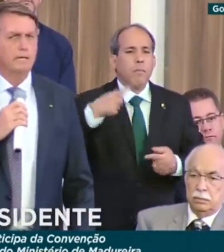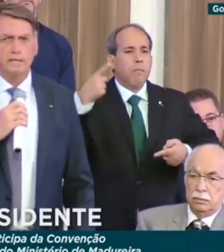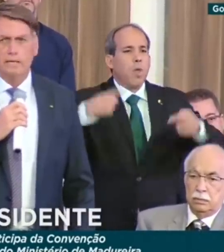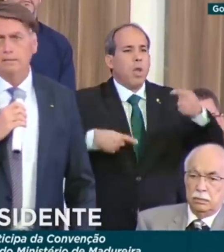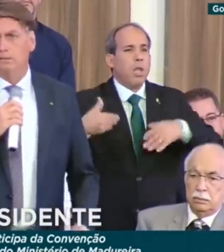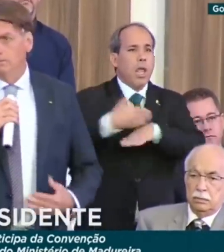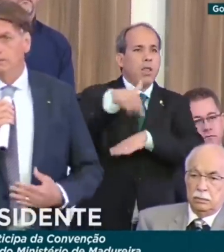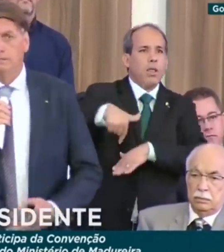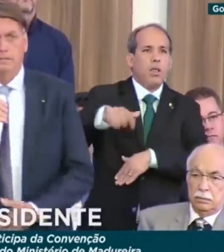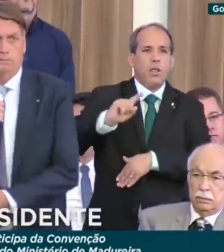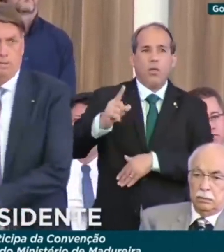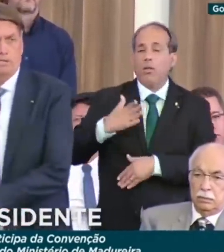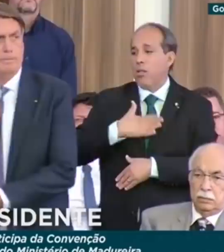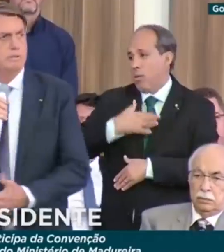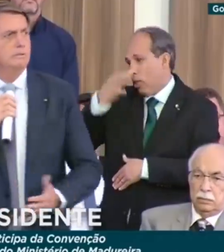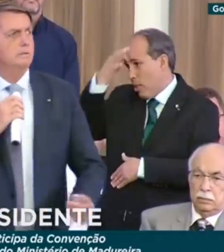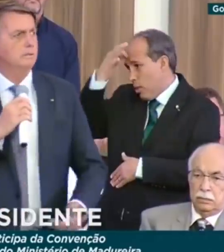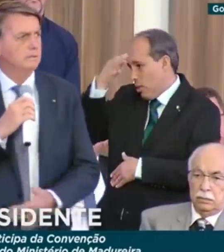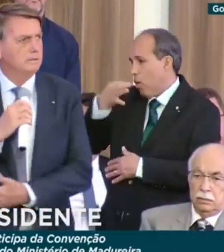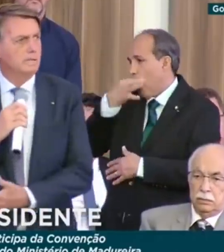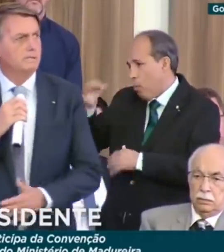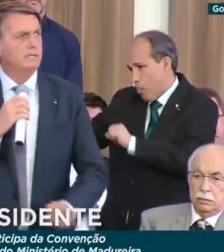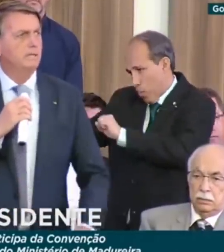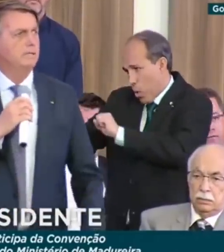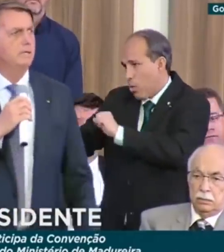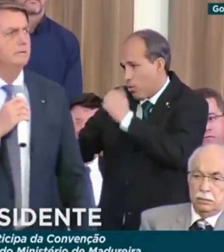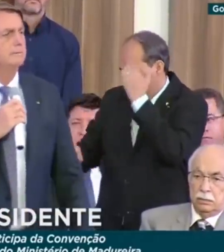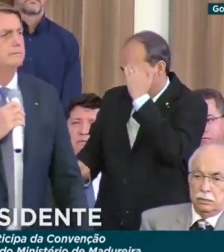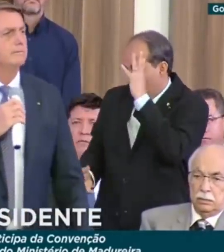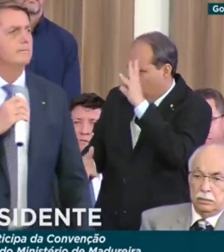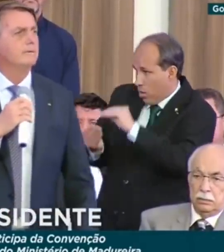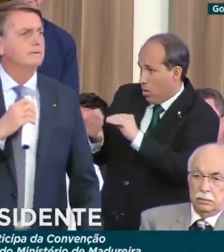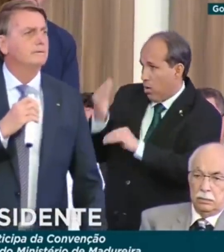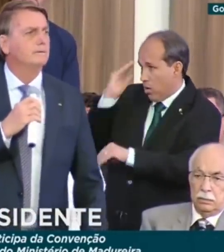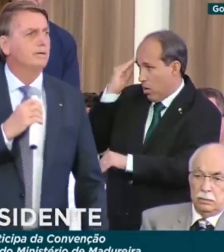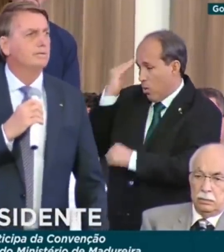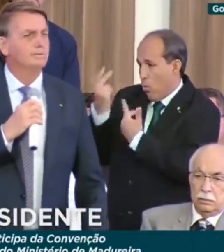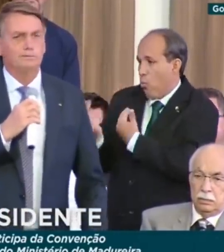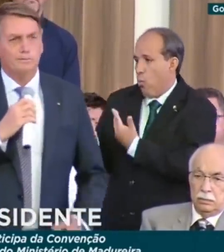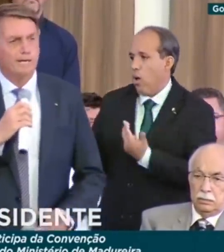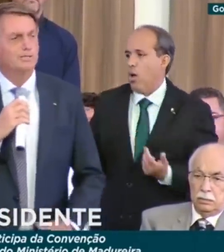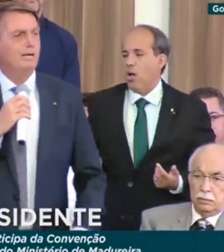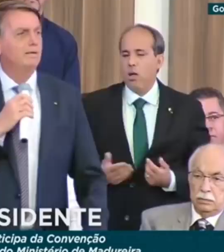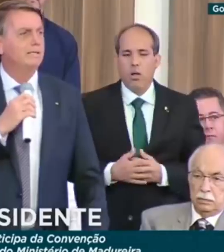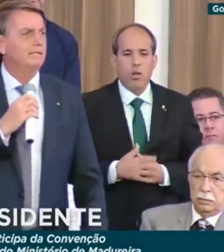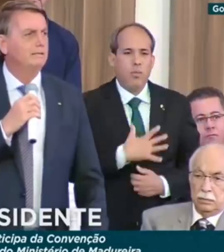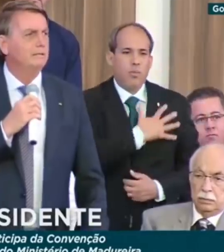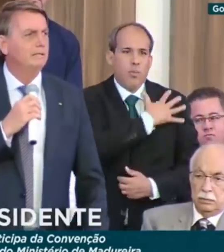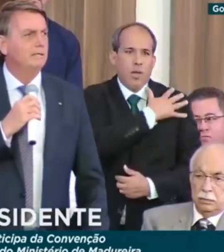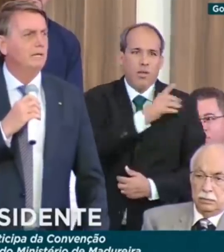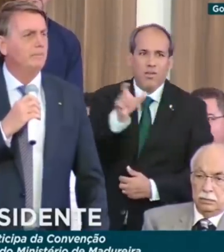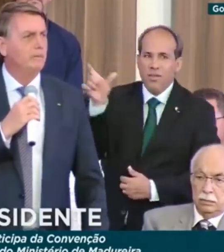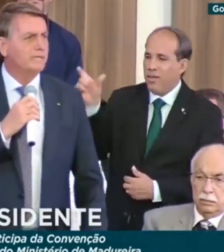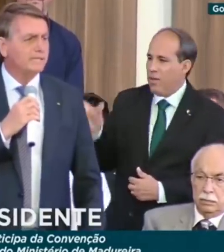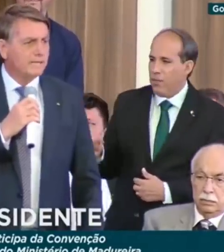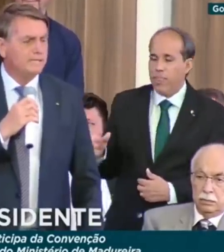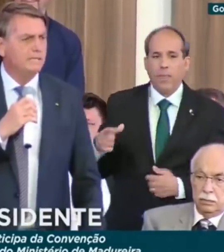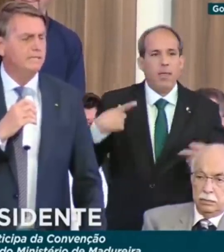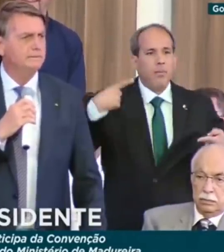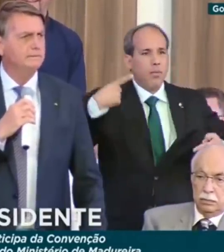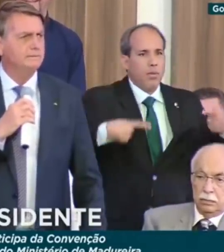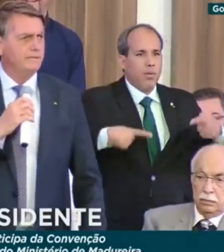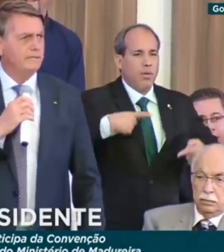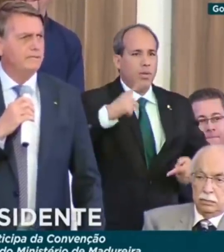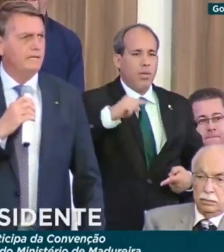aqui. Aqui entra, no meu entender, logicamente, se assim entendeu o nosso marechal aqui, a política